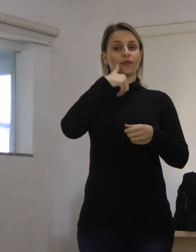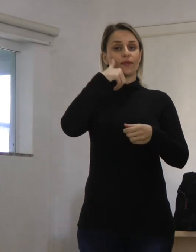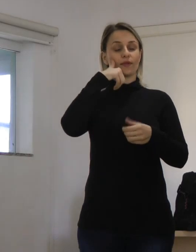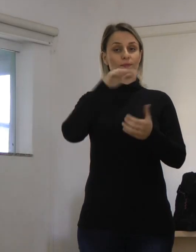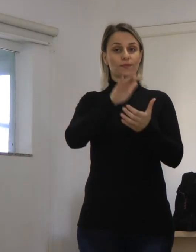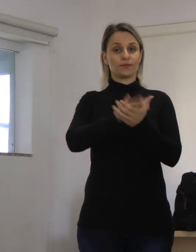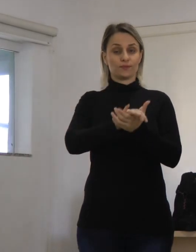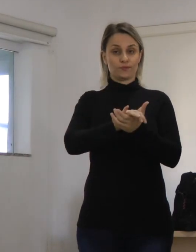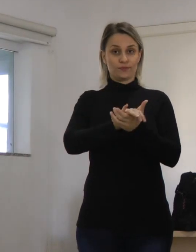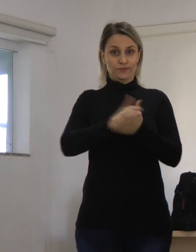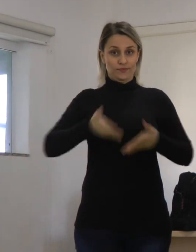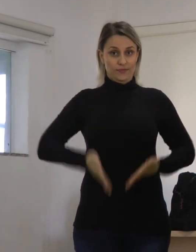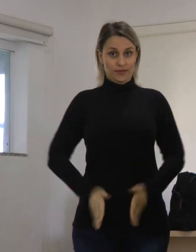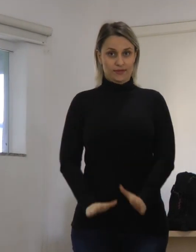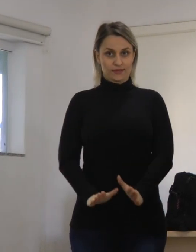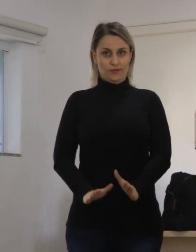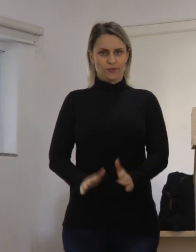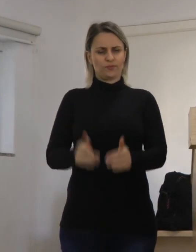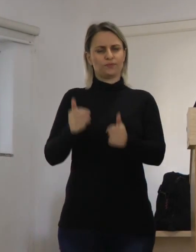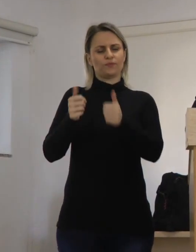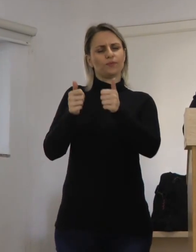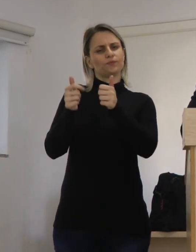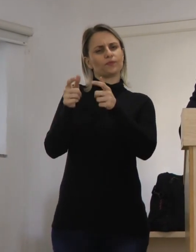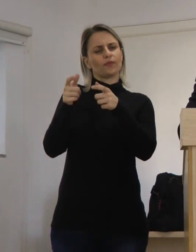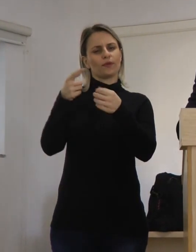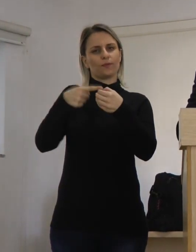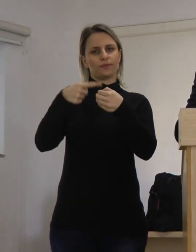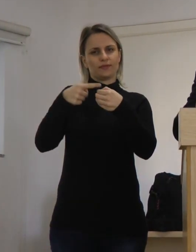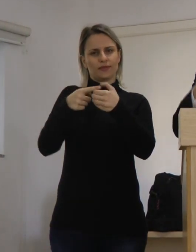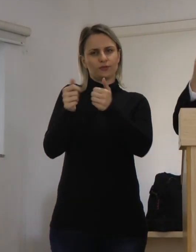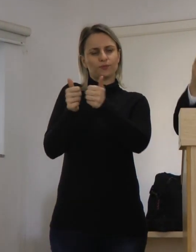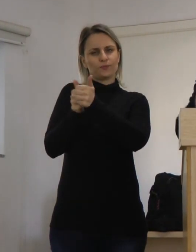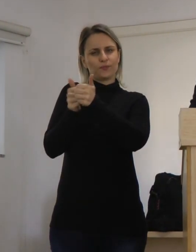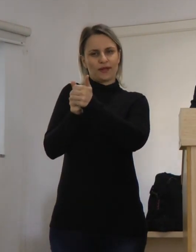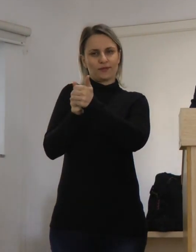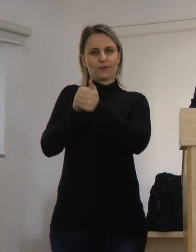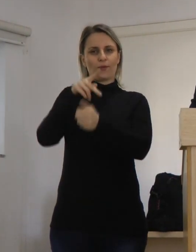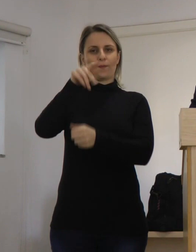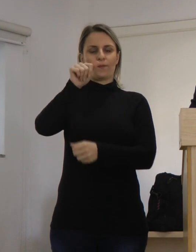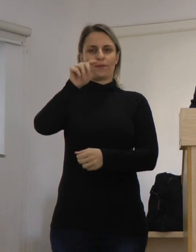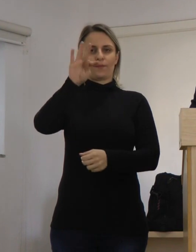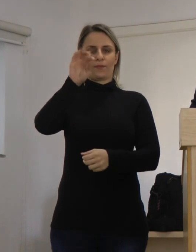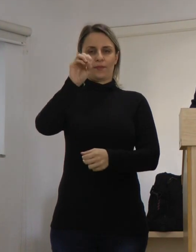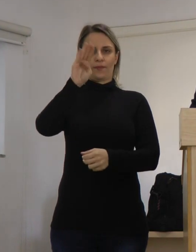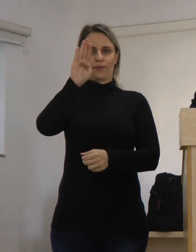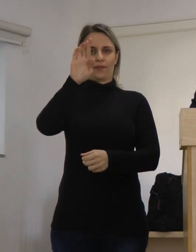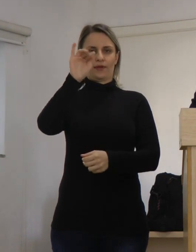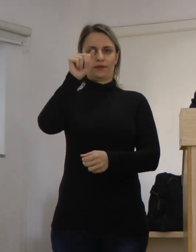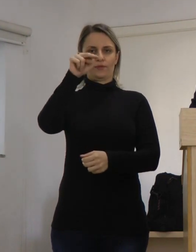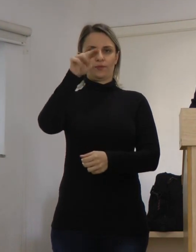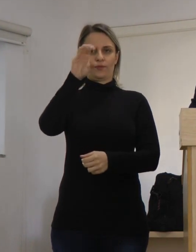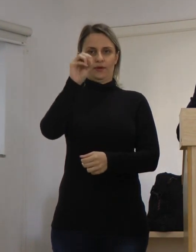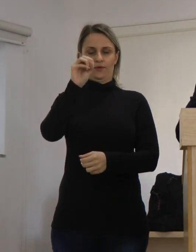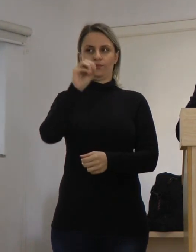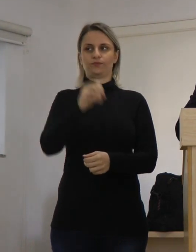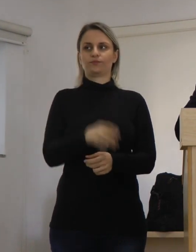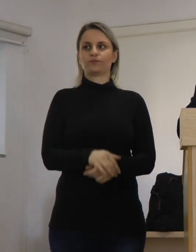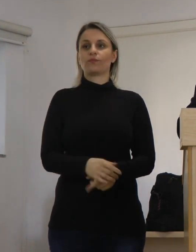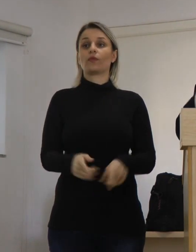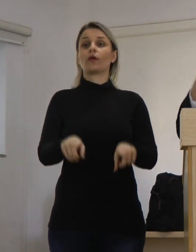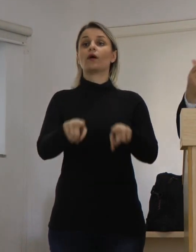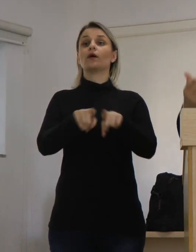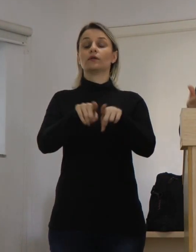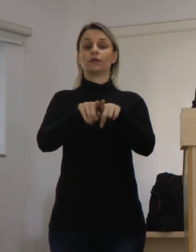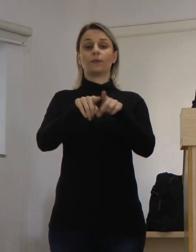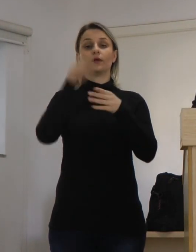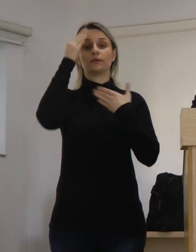de Pato Branco. E também agradecer ao nosso querido Astolfo Olegário, né, presidente